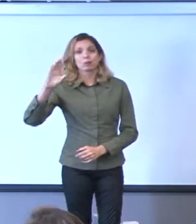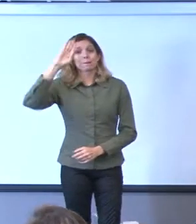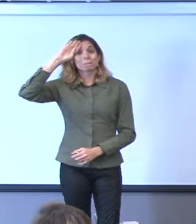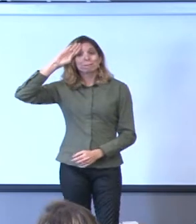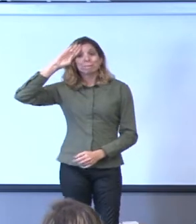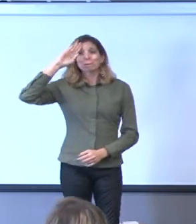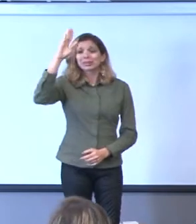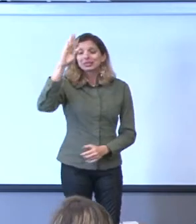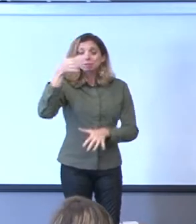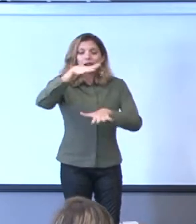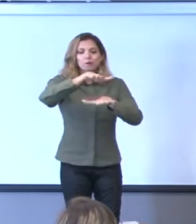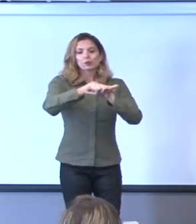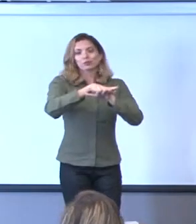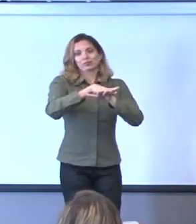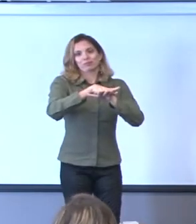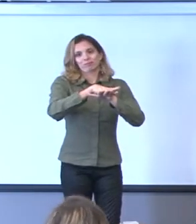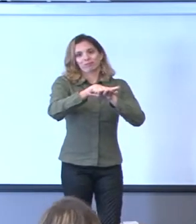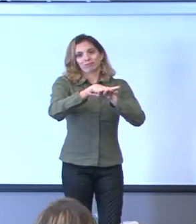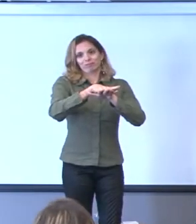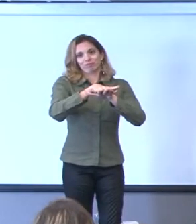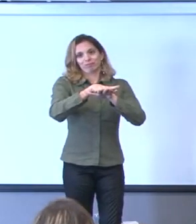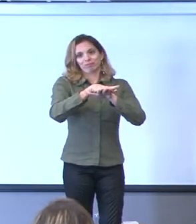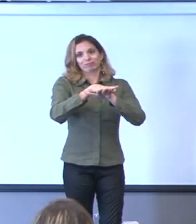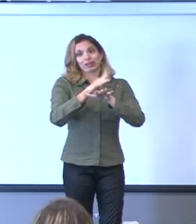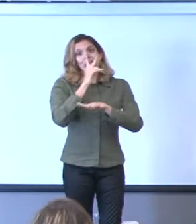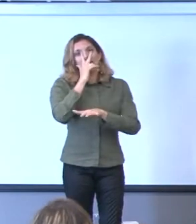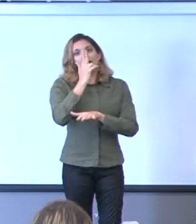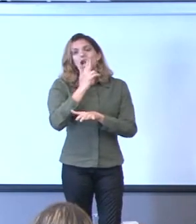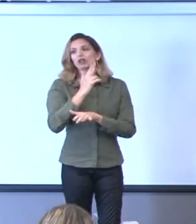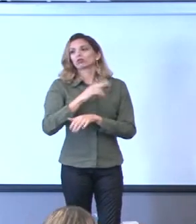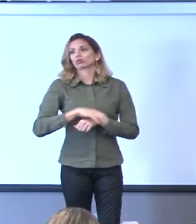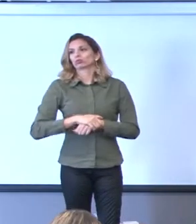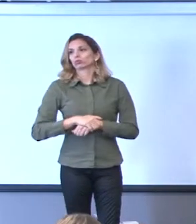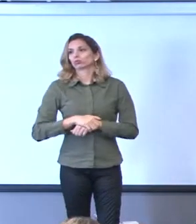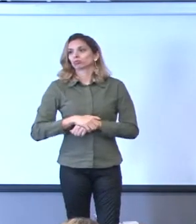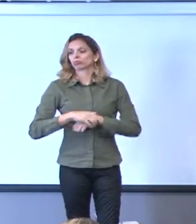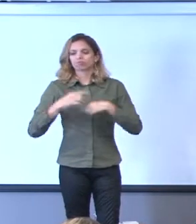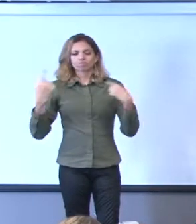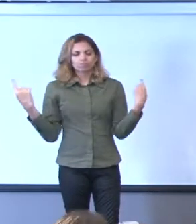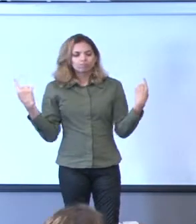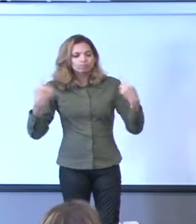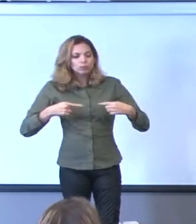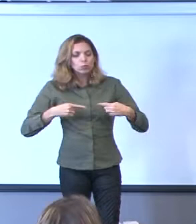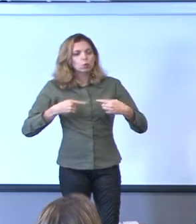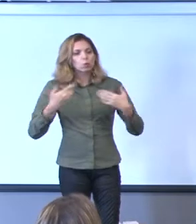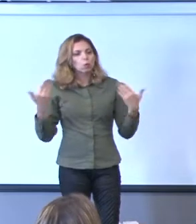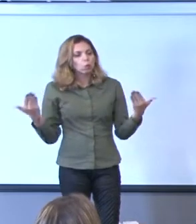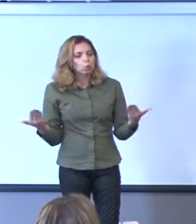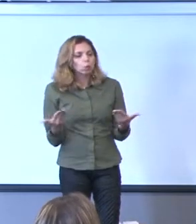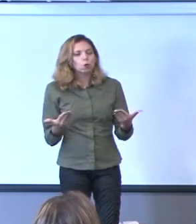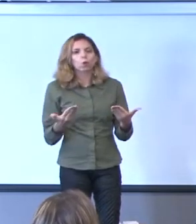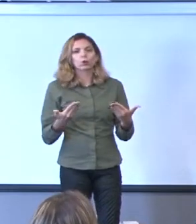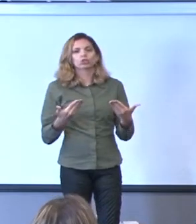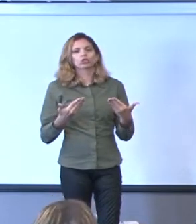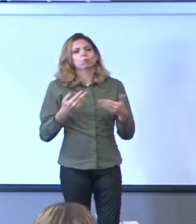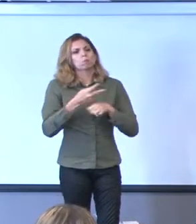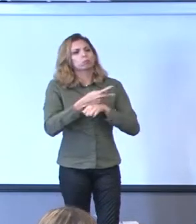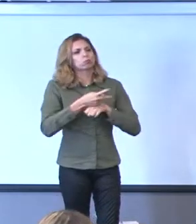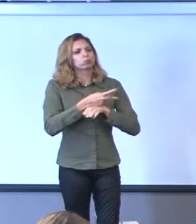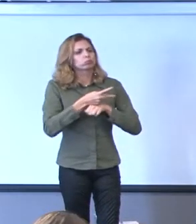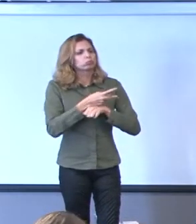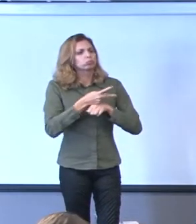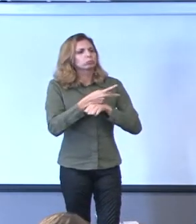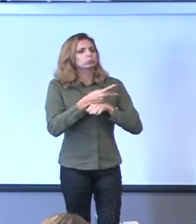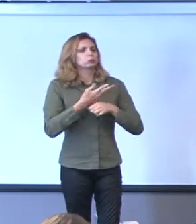da inclusão, né? O desafio de buscar hoje num mercado